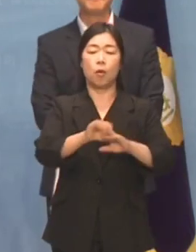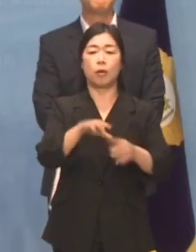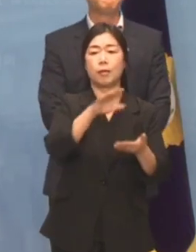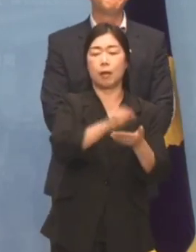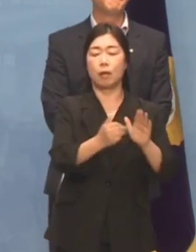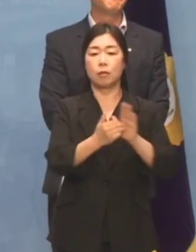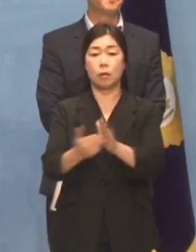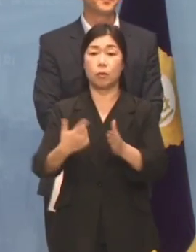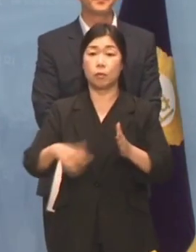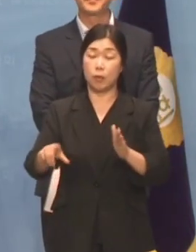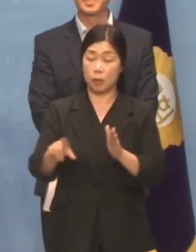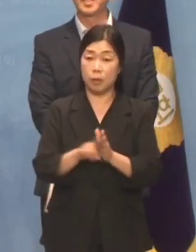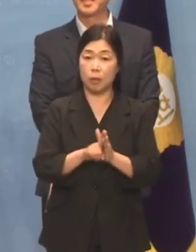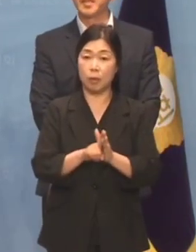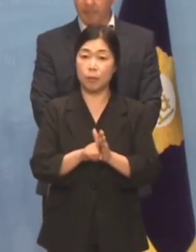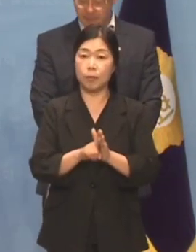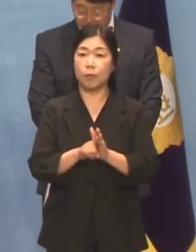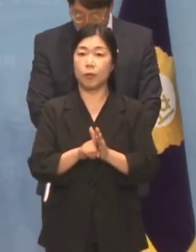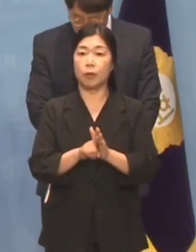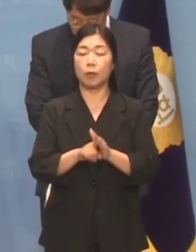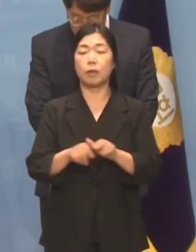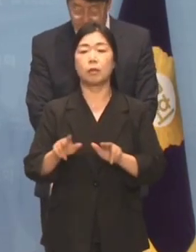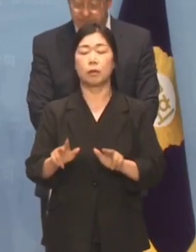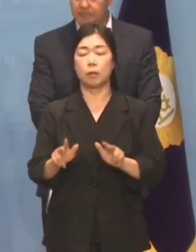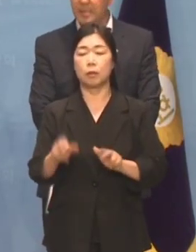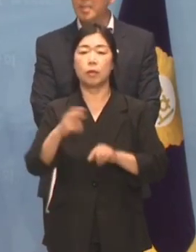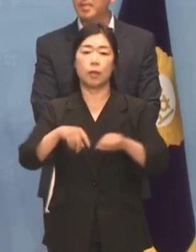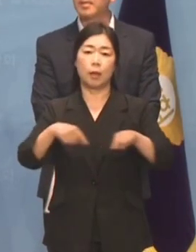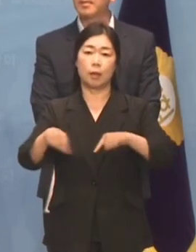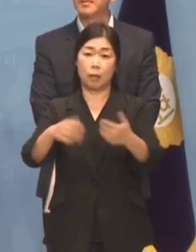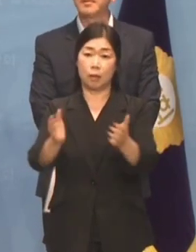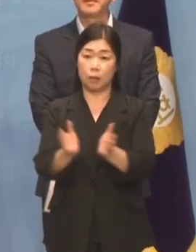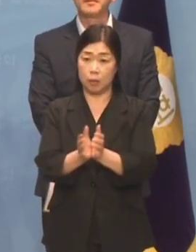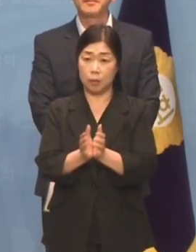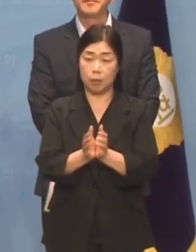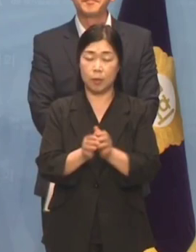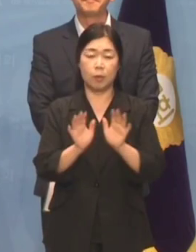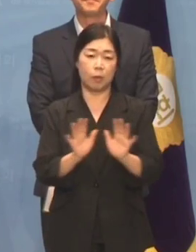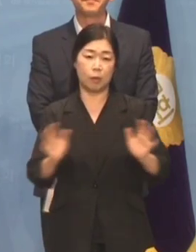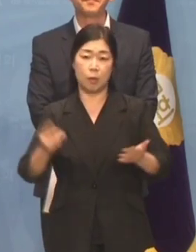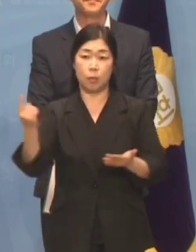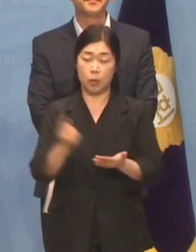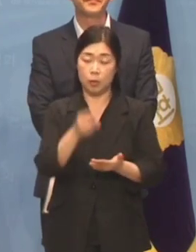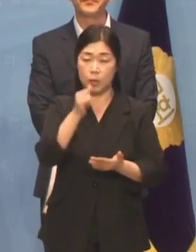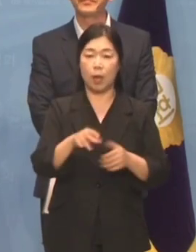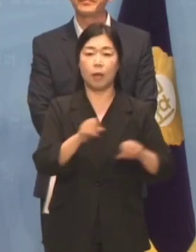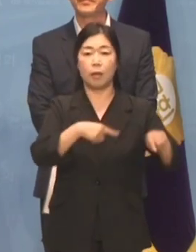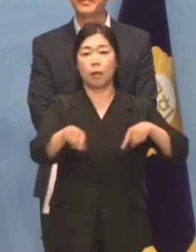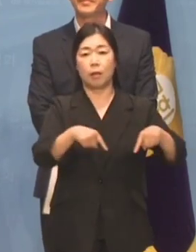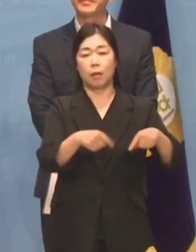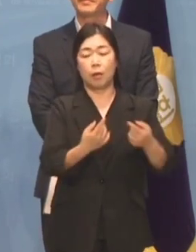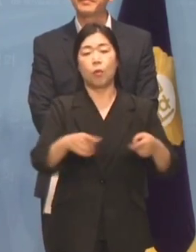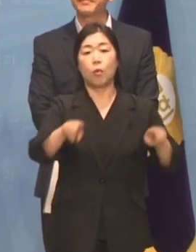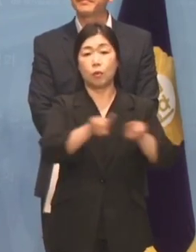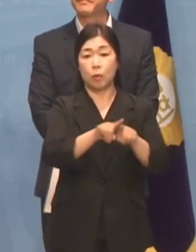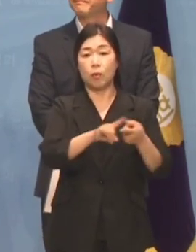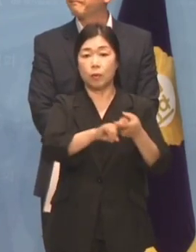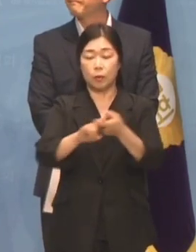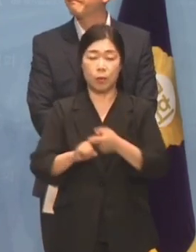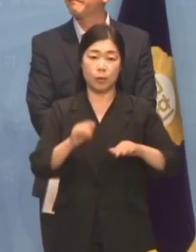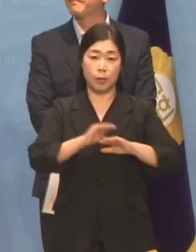언론 장악 저지를 위해서 지금 여러분들을 앞에 서 있습니다. 야사당